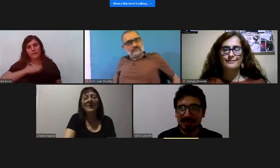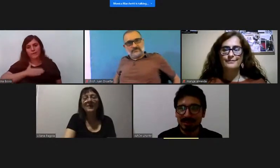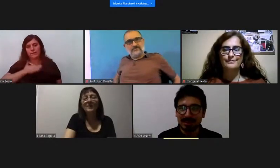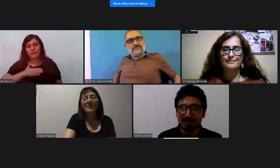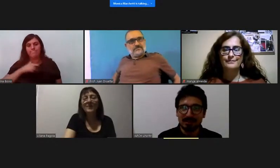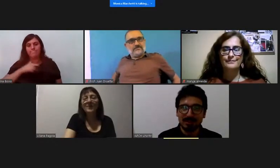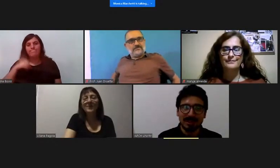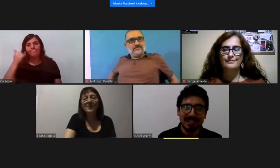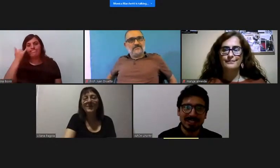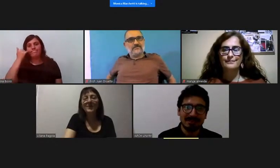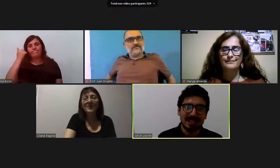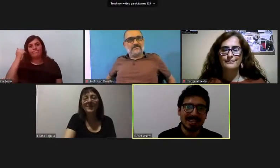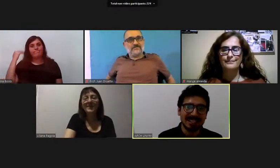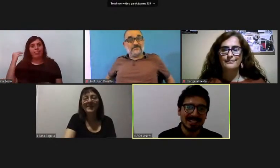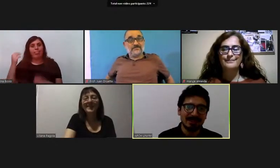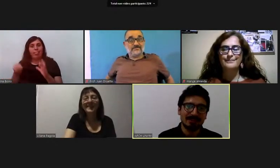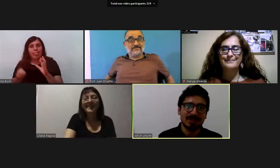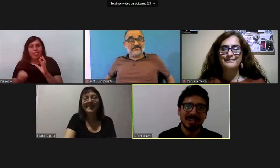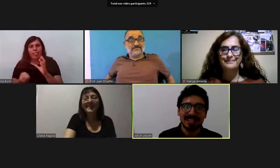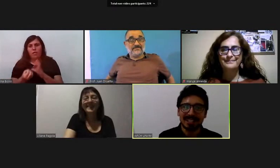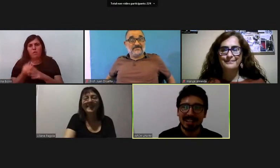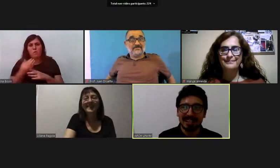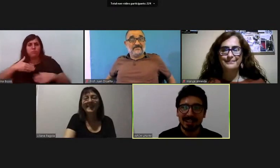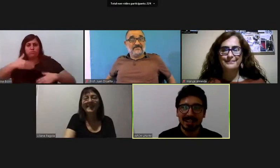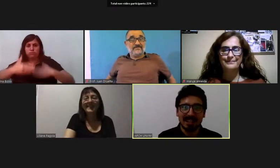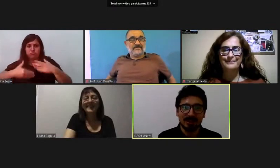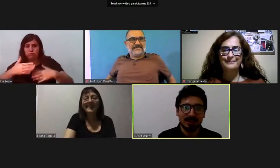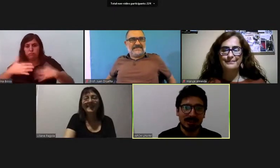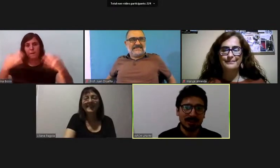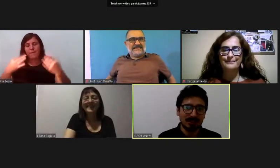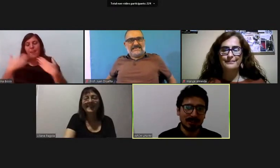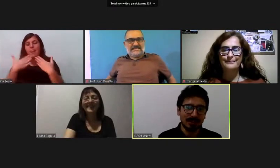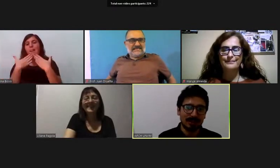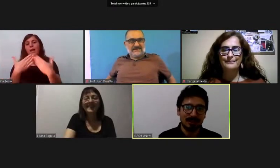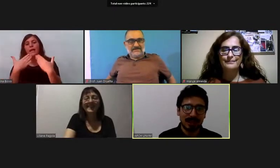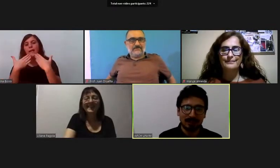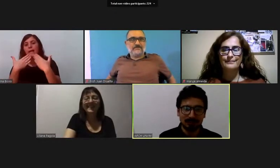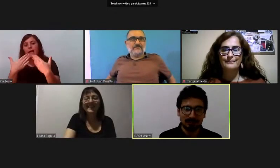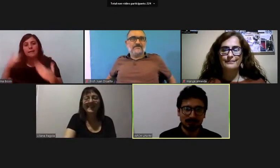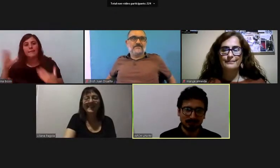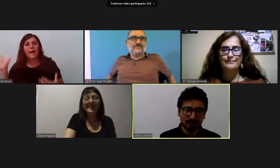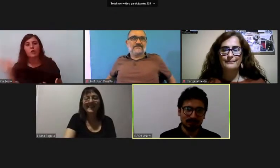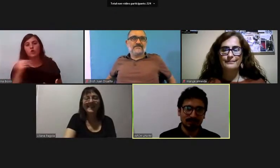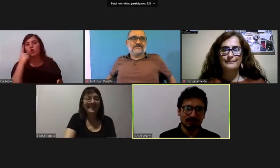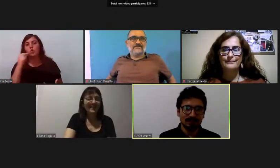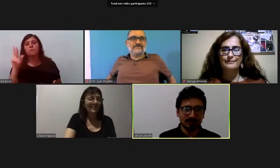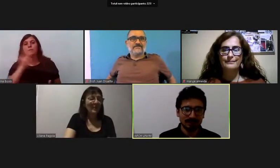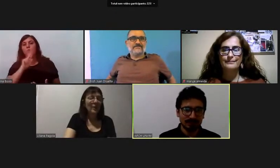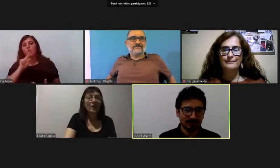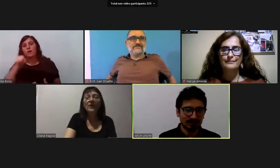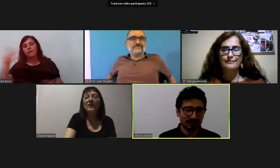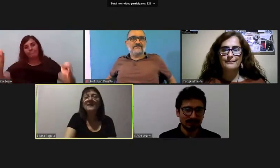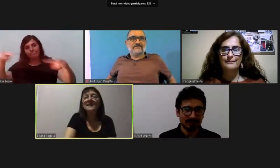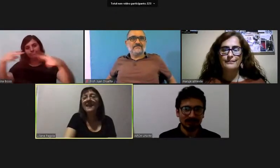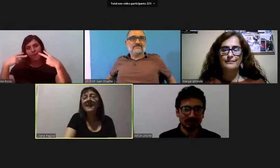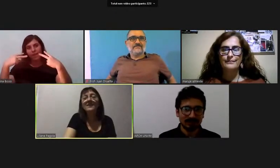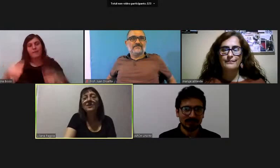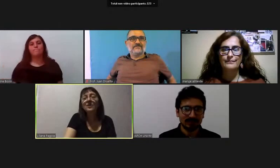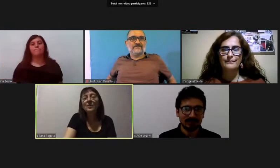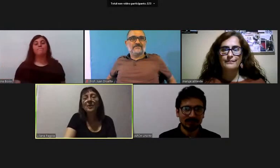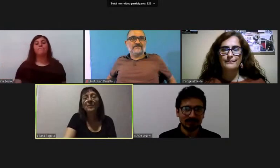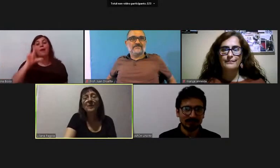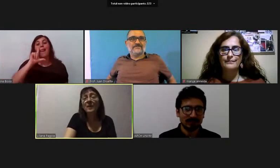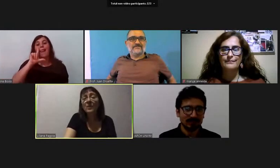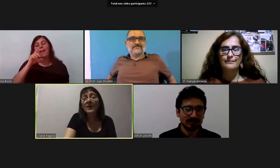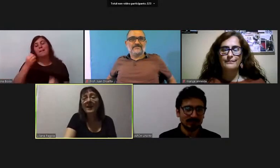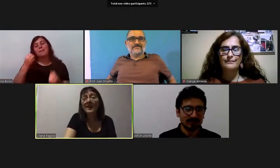inicio se pudo realizar bien, así que bueno, muchas gracias a todos y todas que estuvieron del otro lado. Bueno, Rodrigo, y cerrando,